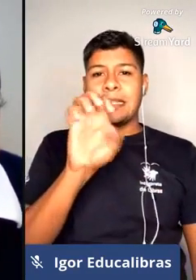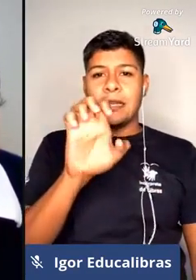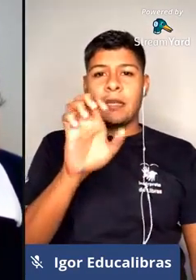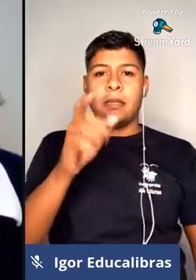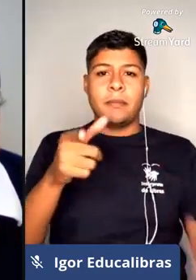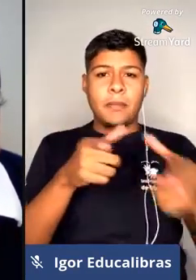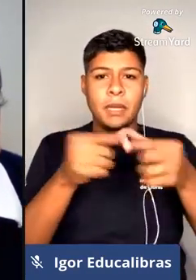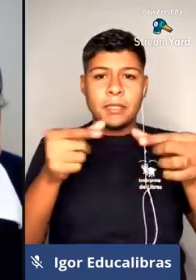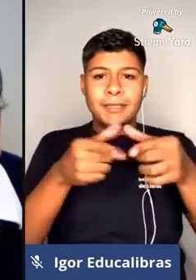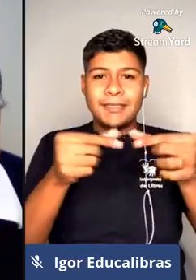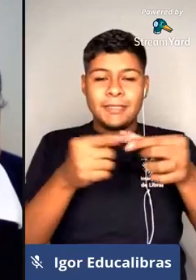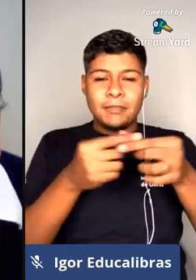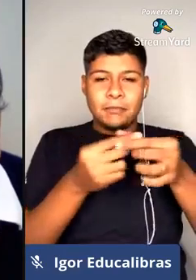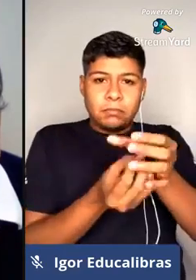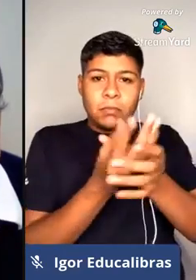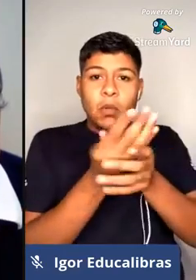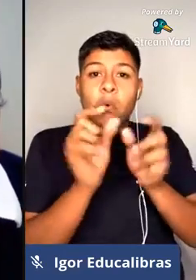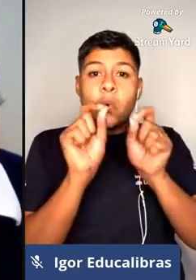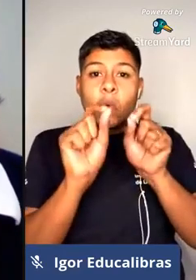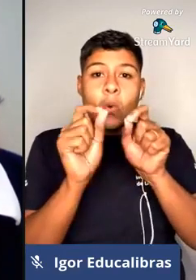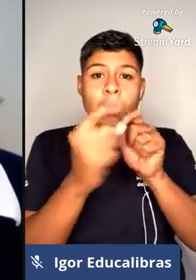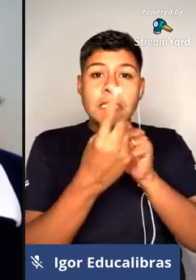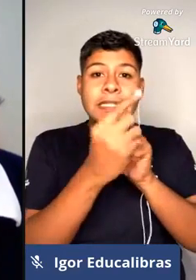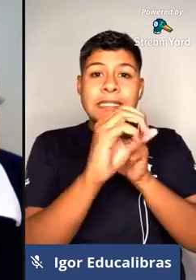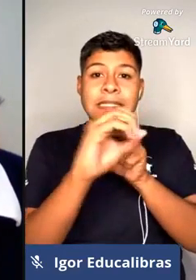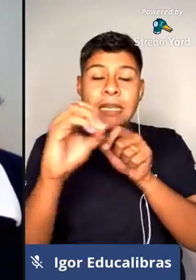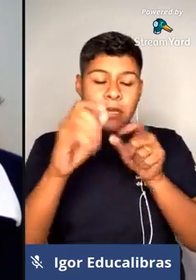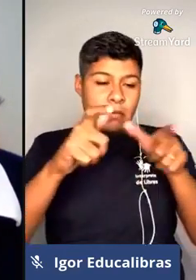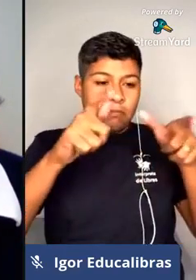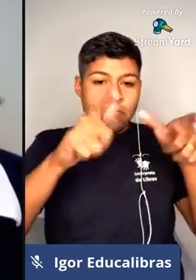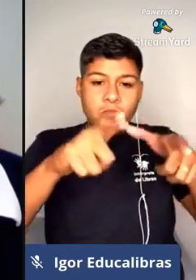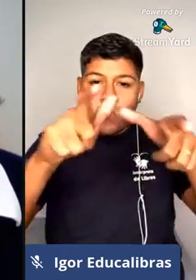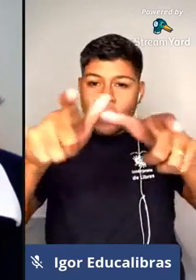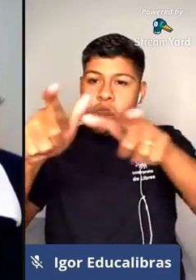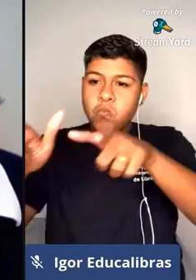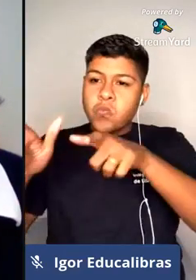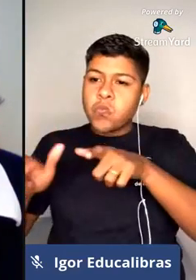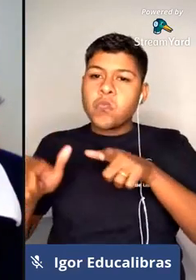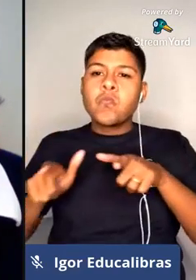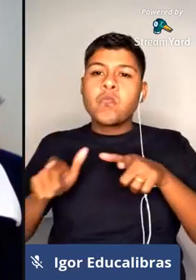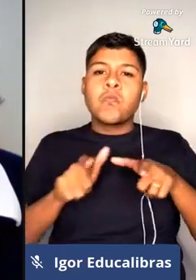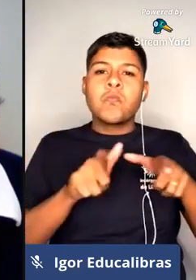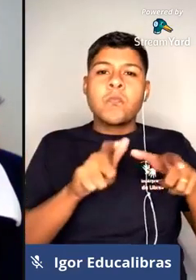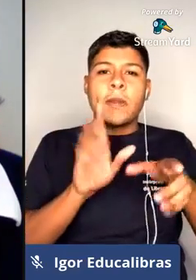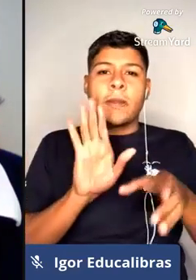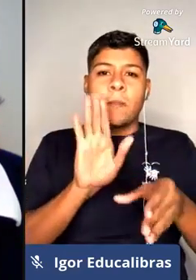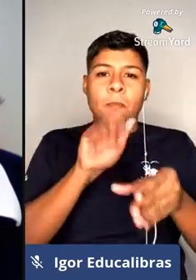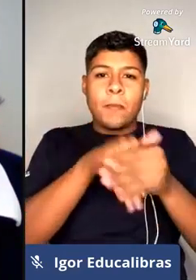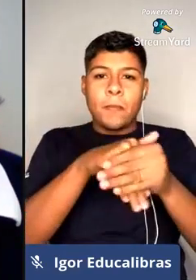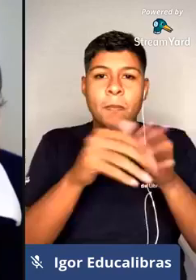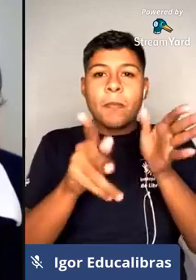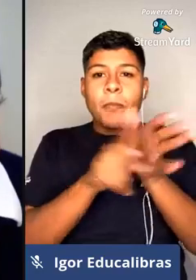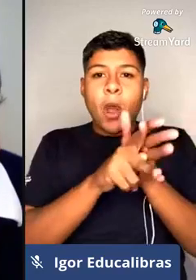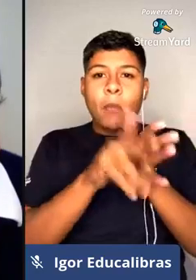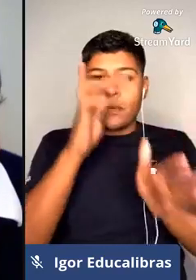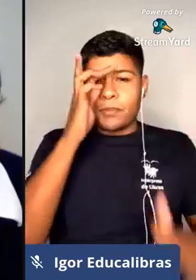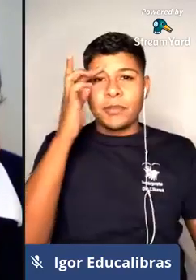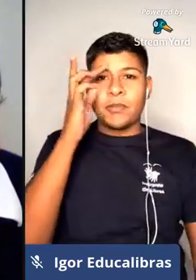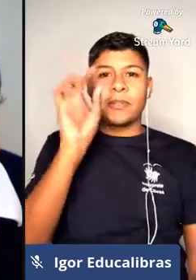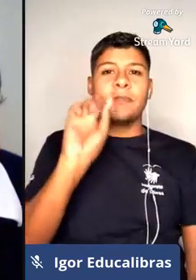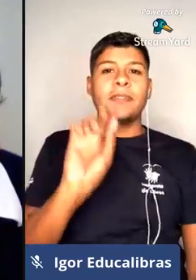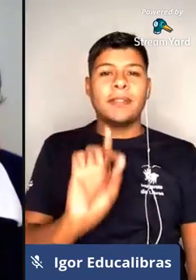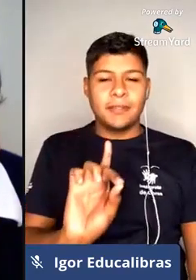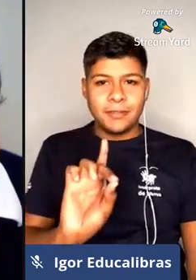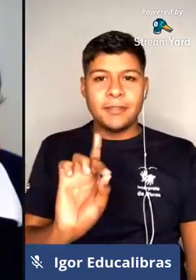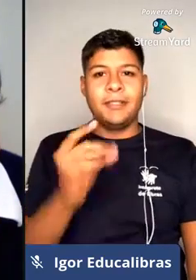lá, quando criamos 100 pontos de votação para pessoas com deficiência. E isso